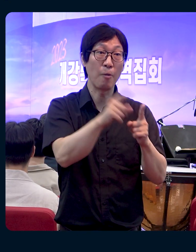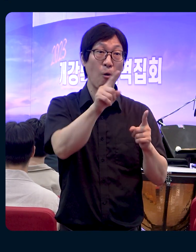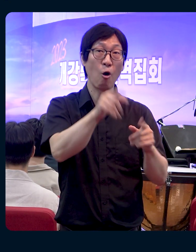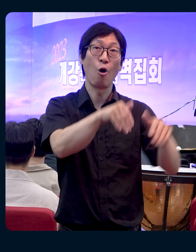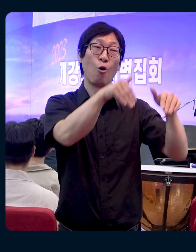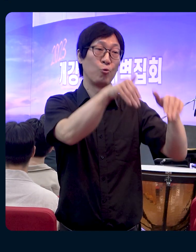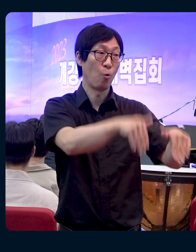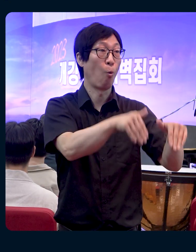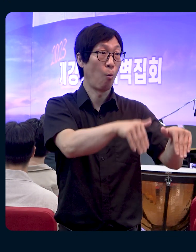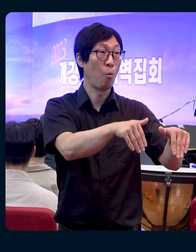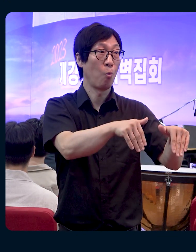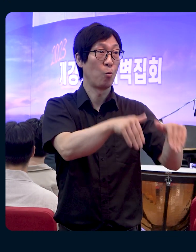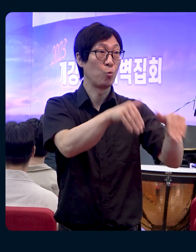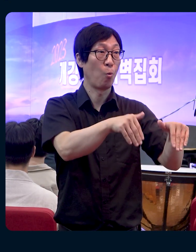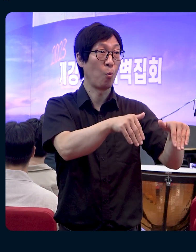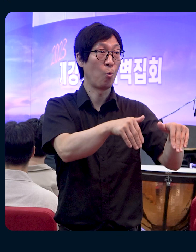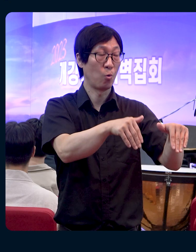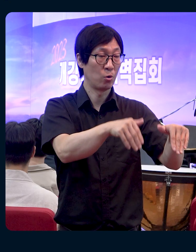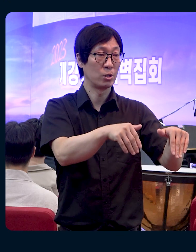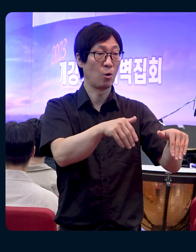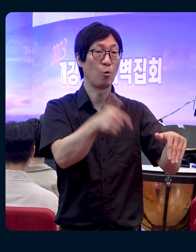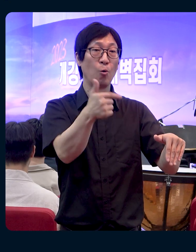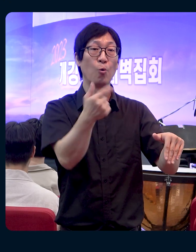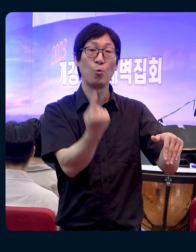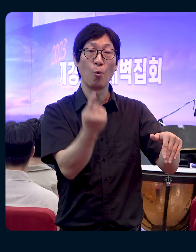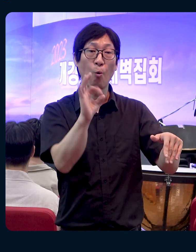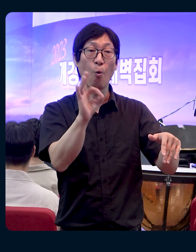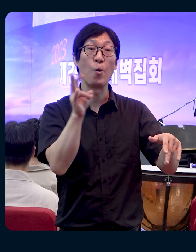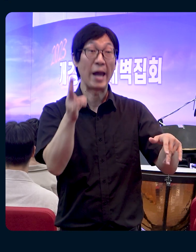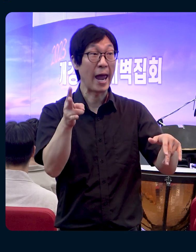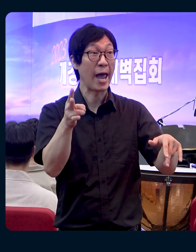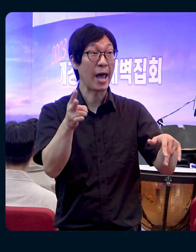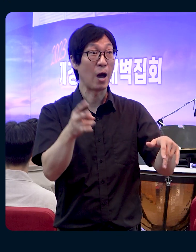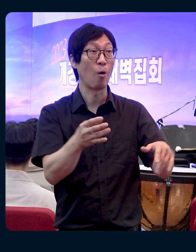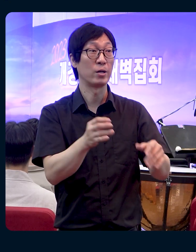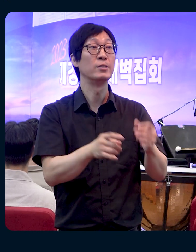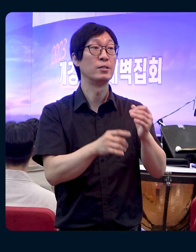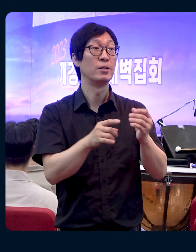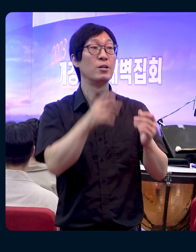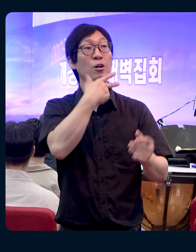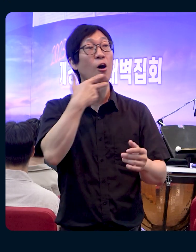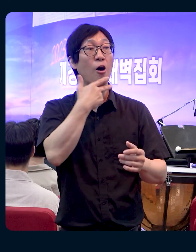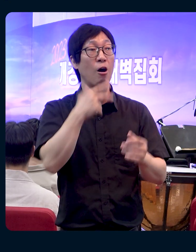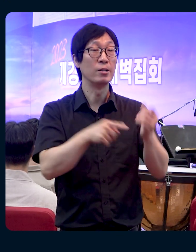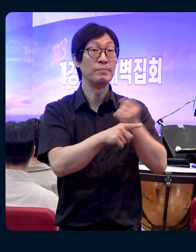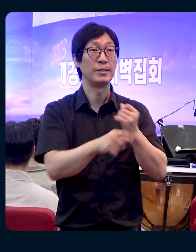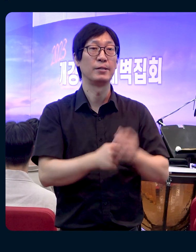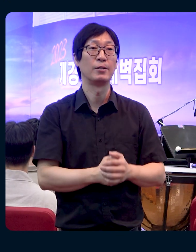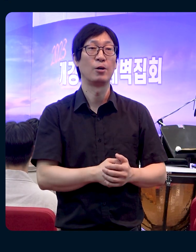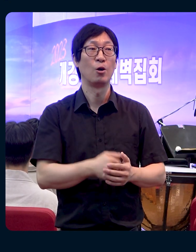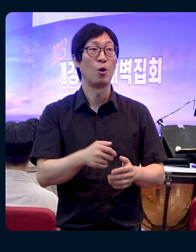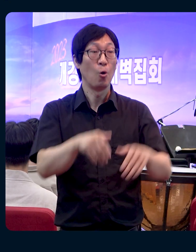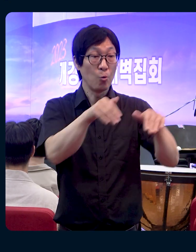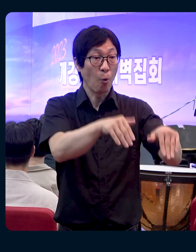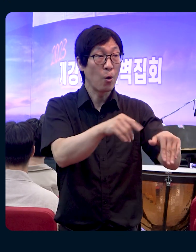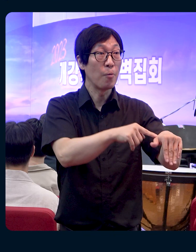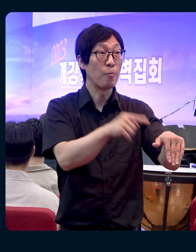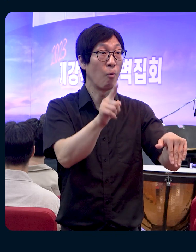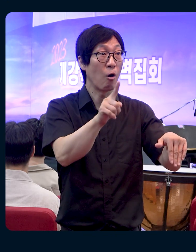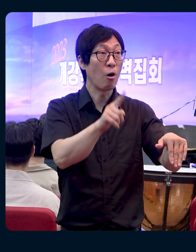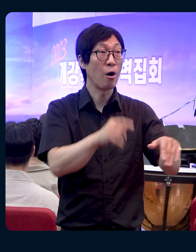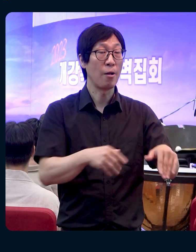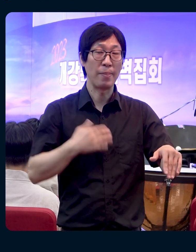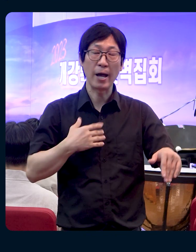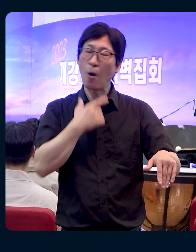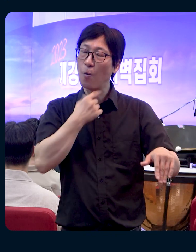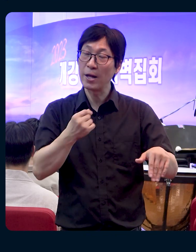영어로는 slaves, 노예란 말이지 않습니까? 여러분, 노예가 뭔지 아시죠? 자기가 원해서 노예가 된 사람이